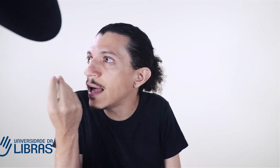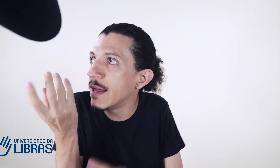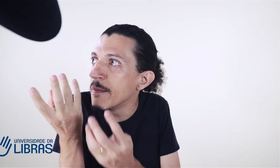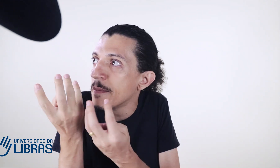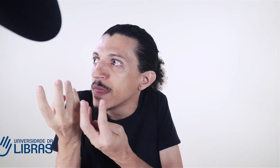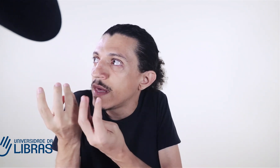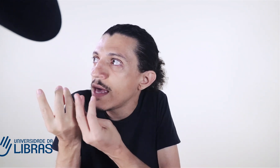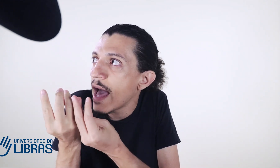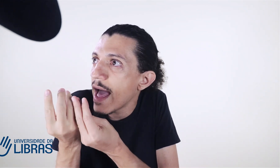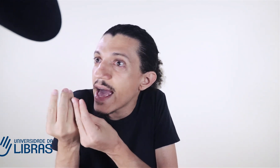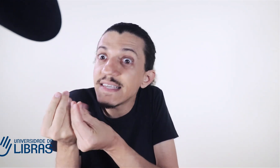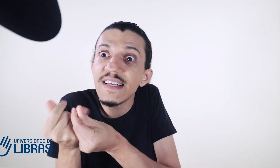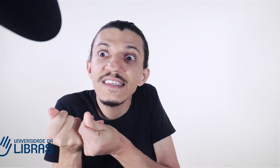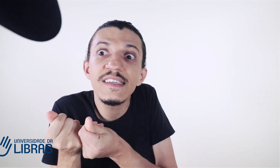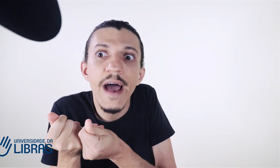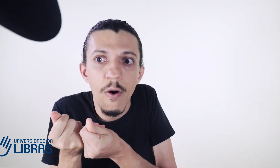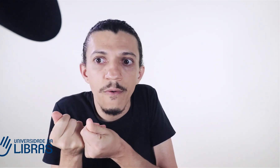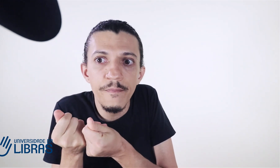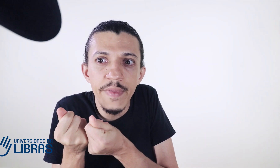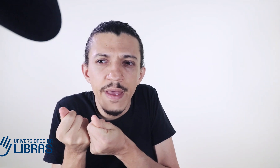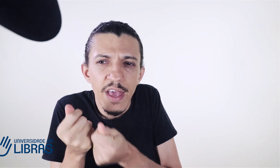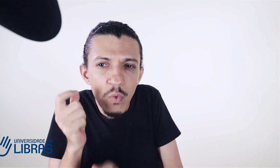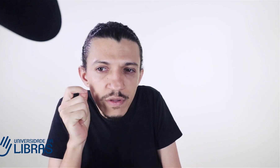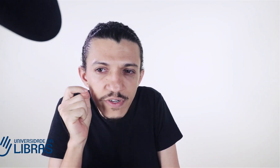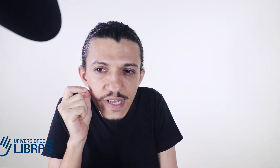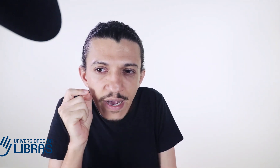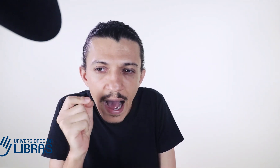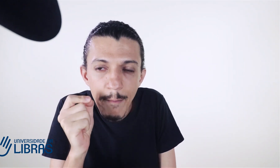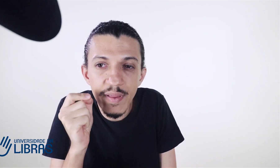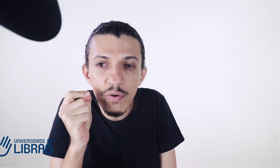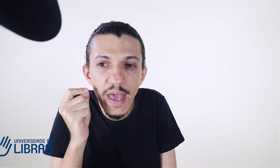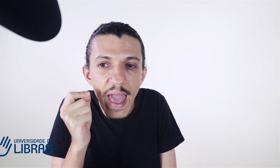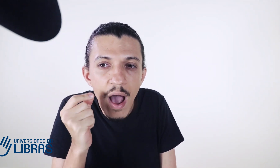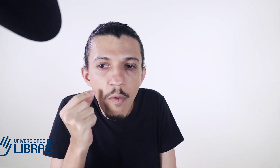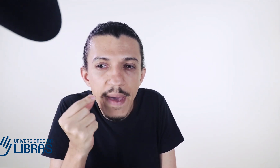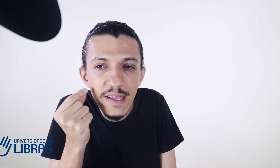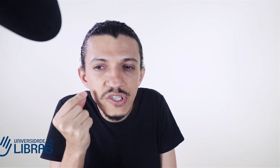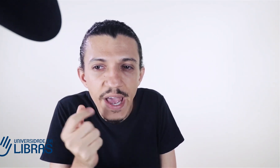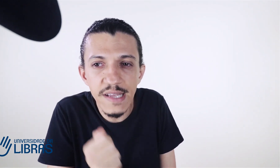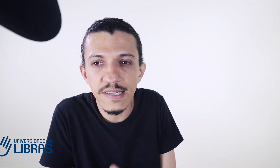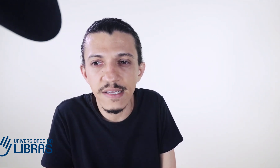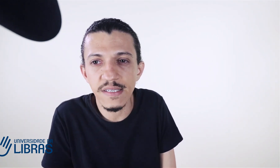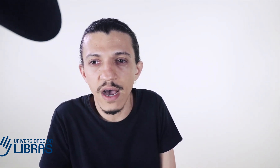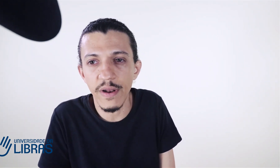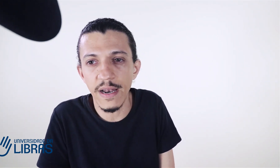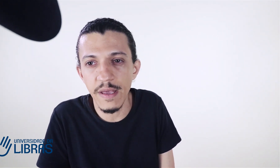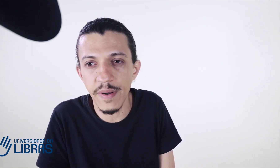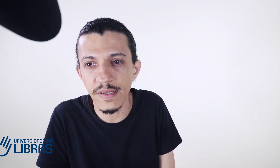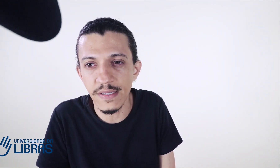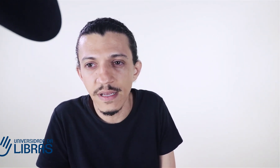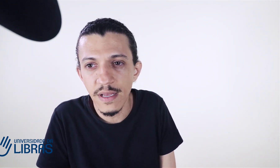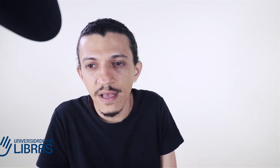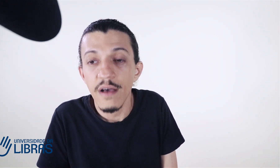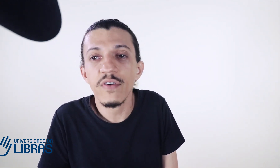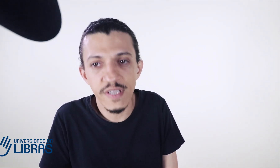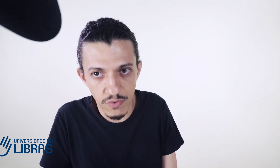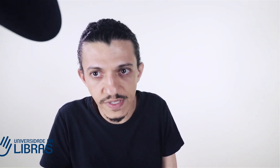dele que é essencial. Quando você capta o que realmente é essencial na Libras, você consegue